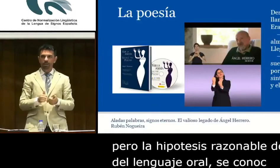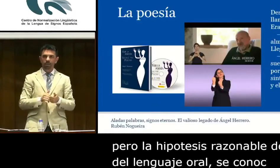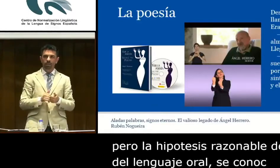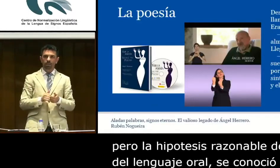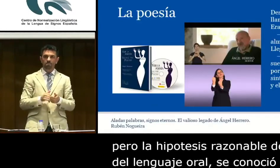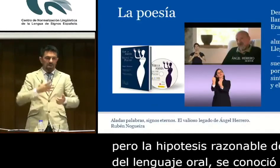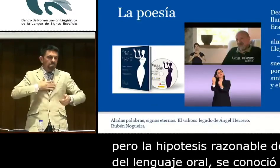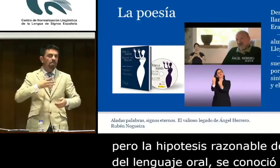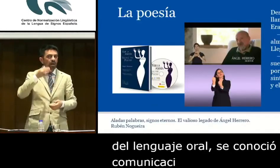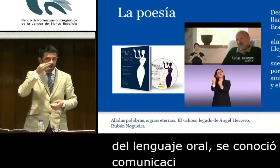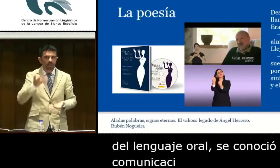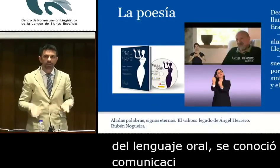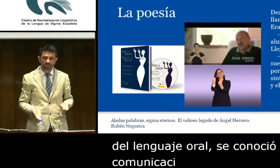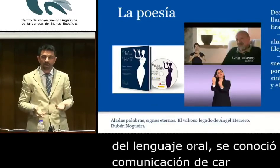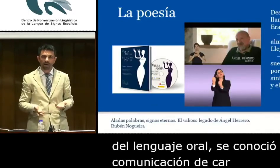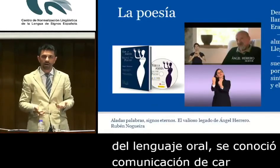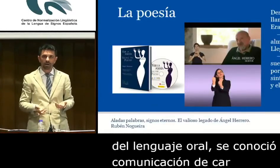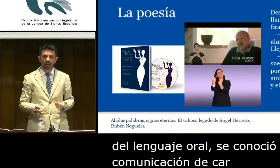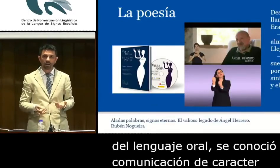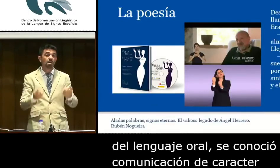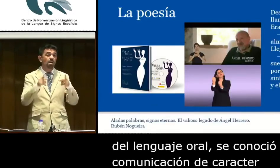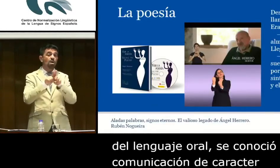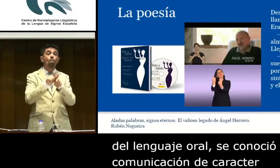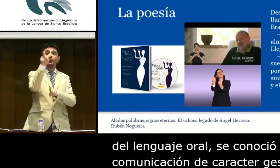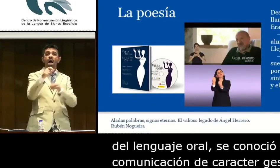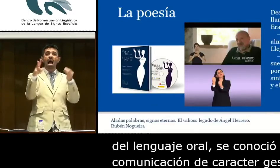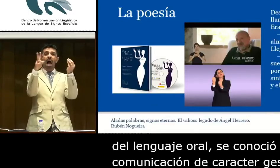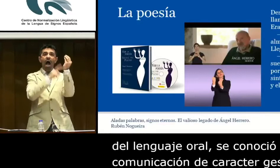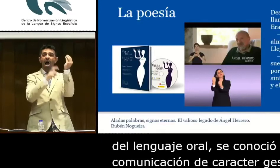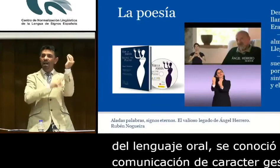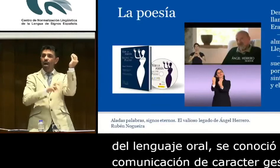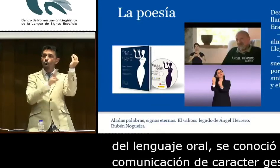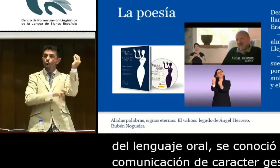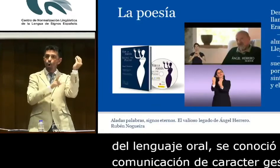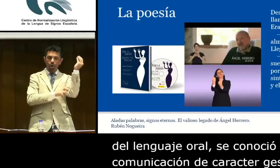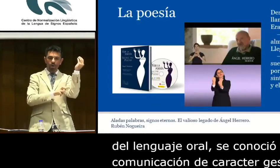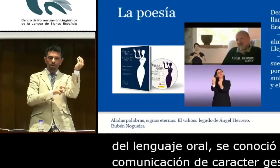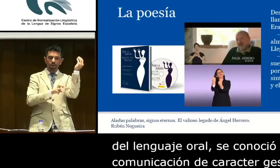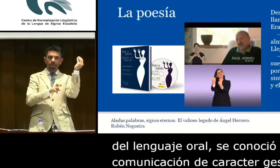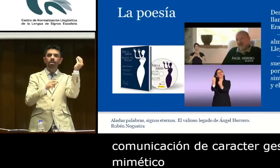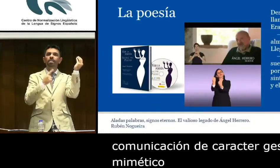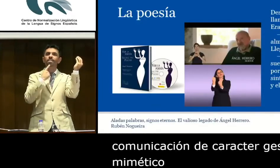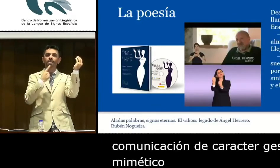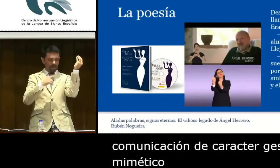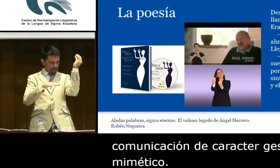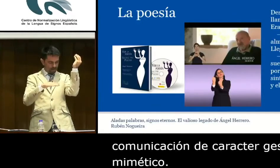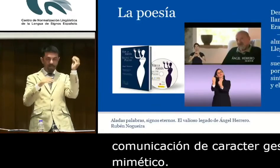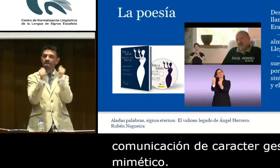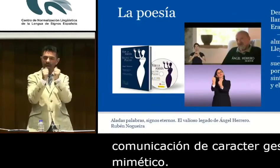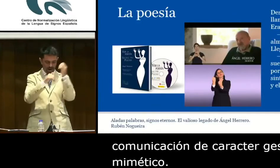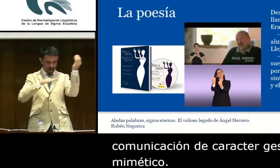Ni tampoco el hallazgo, tan poco personal como el de un arqueólogo, de que los